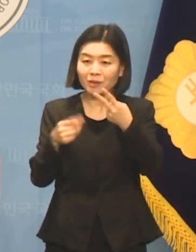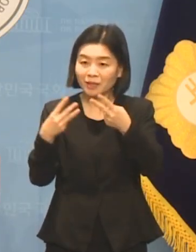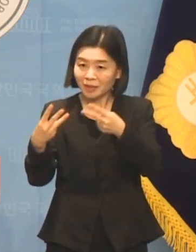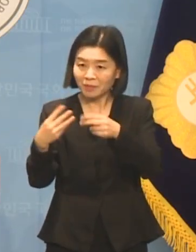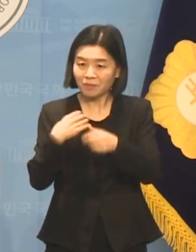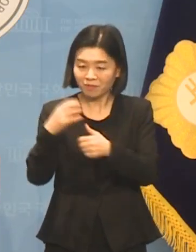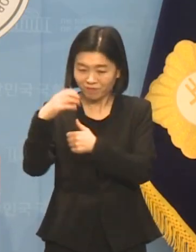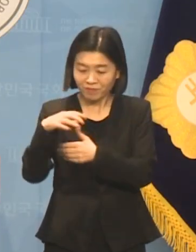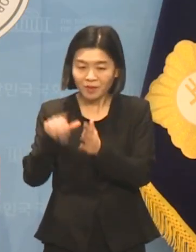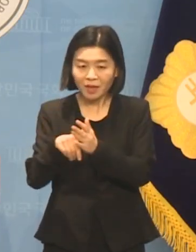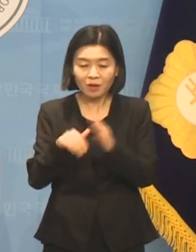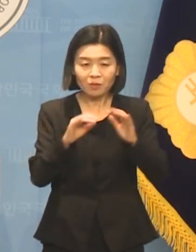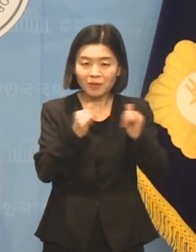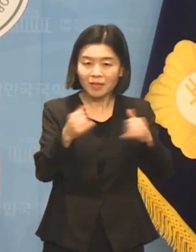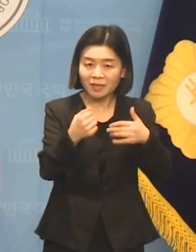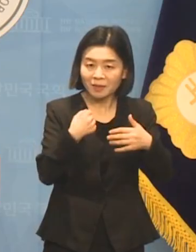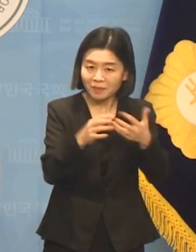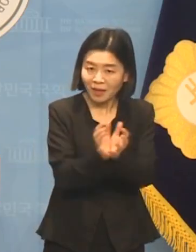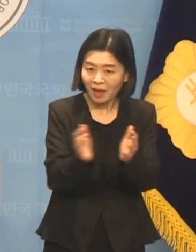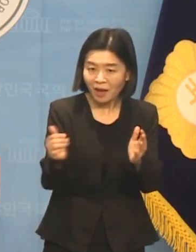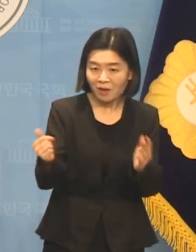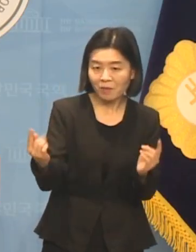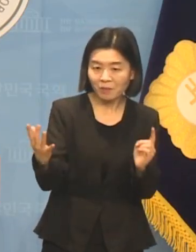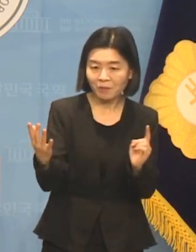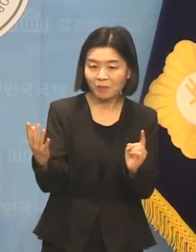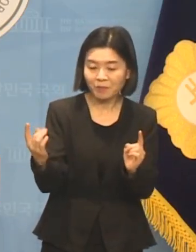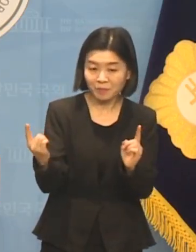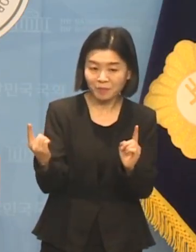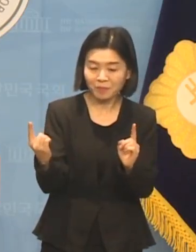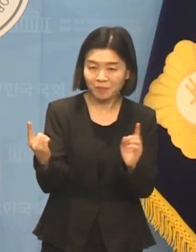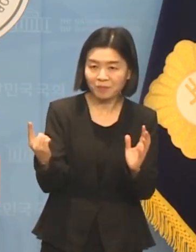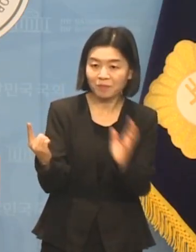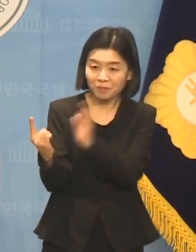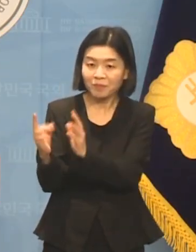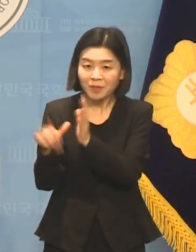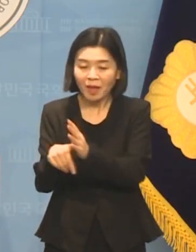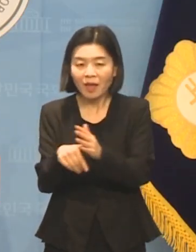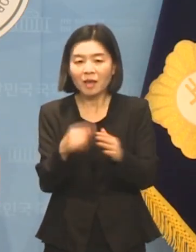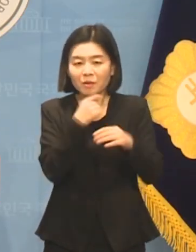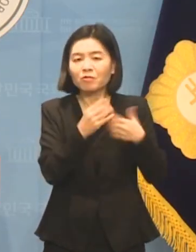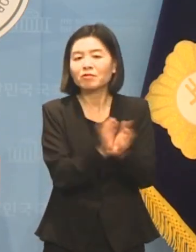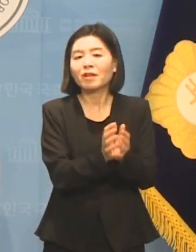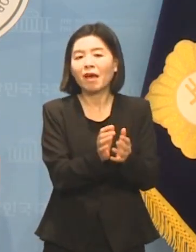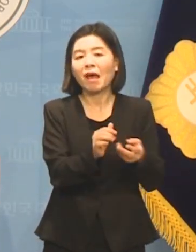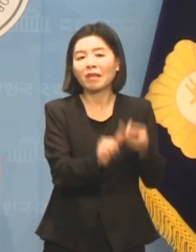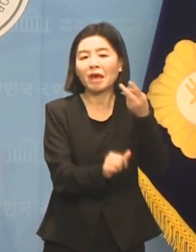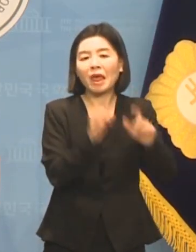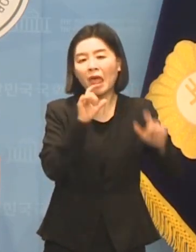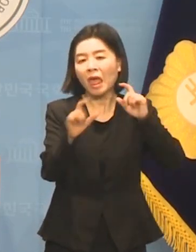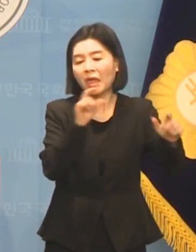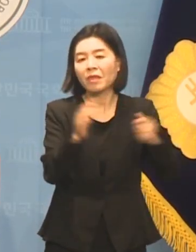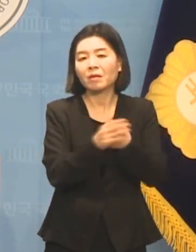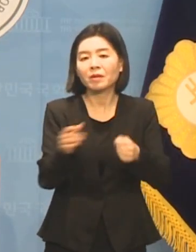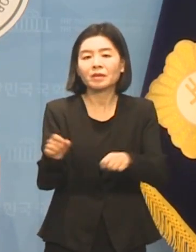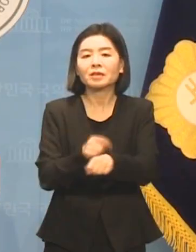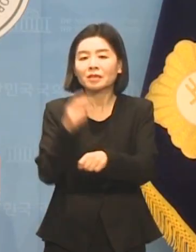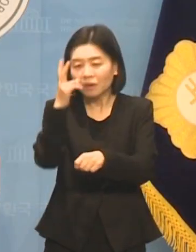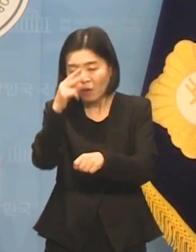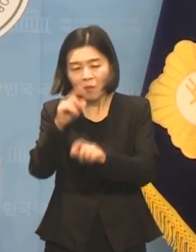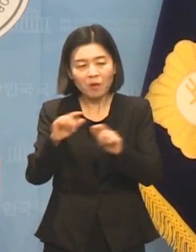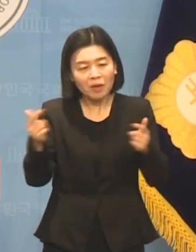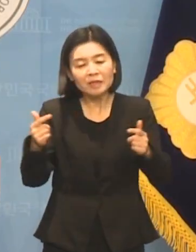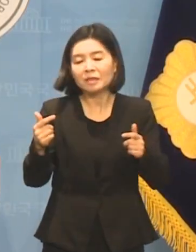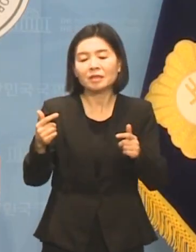지도부에게 민주당의 줄탄핵부터 특검 등 도저히 일을 할 수 없었다. 그래서 계엄 같은 생각을